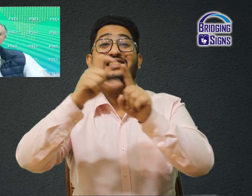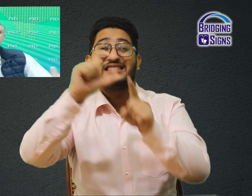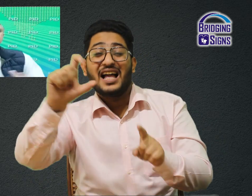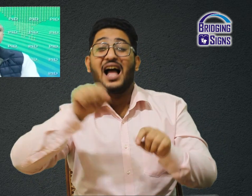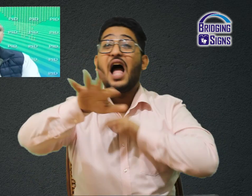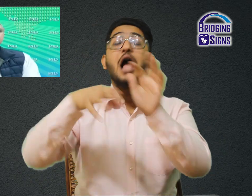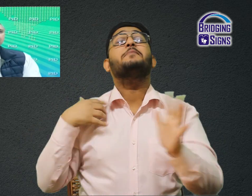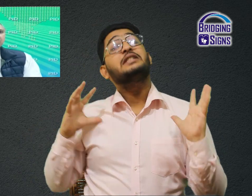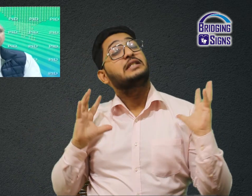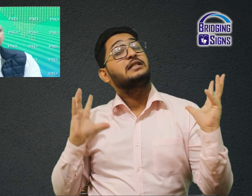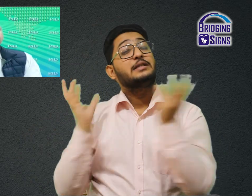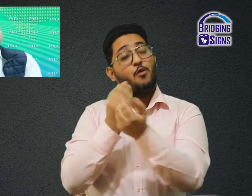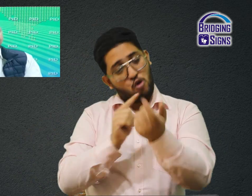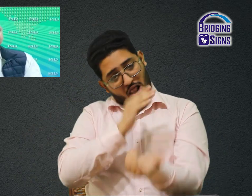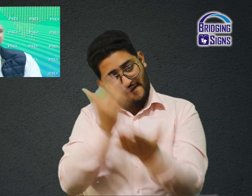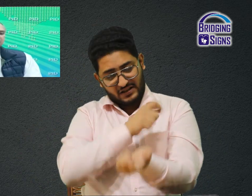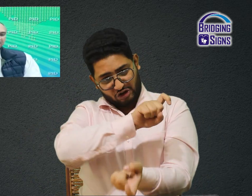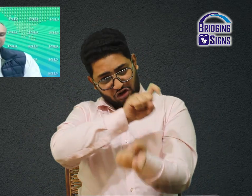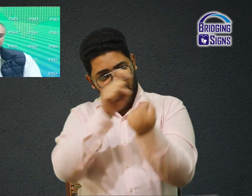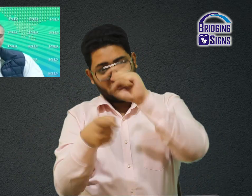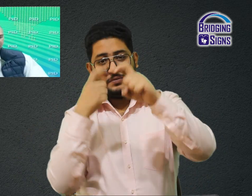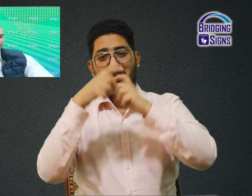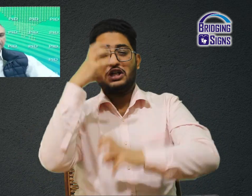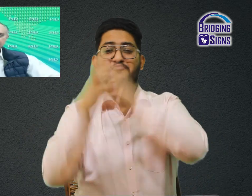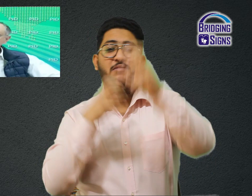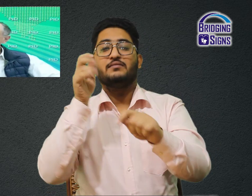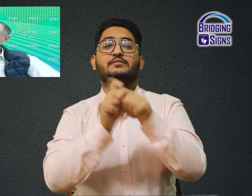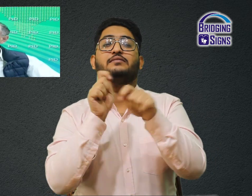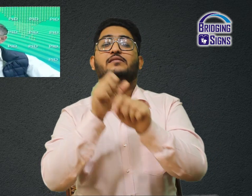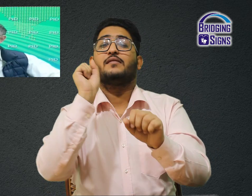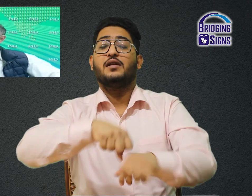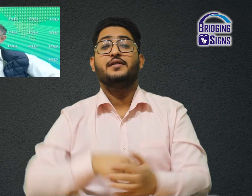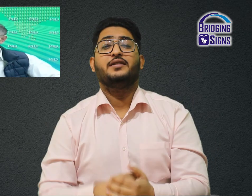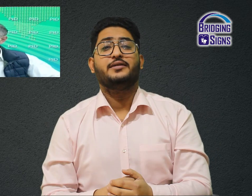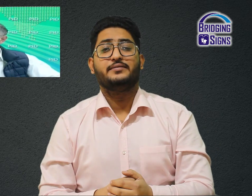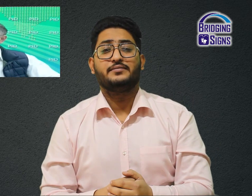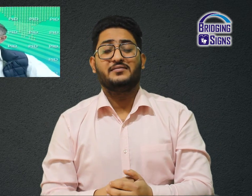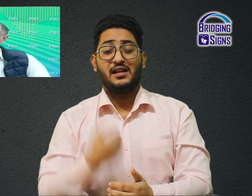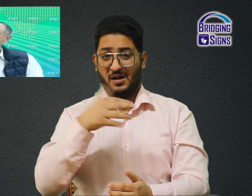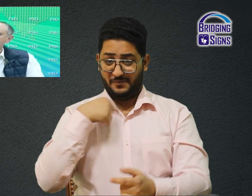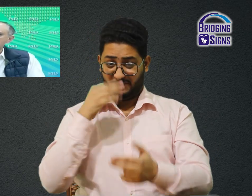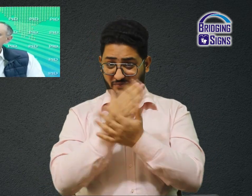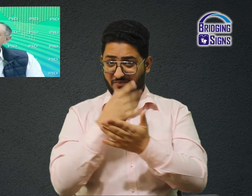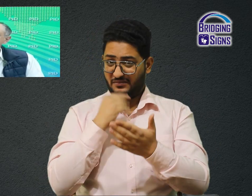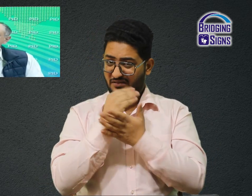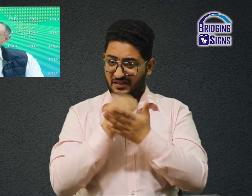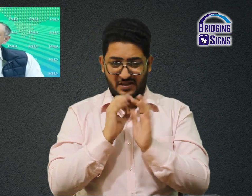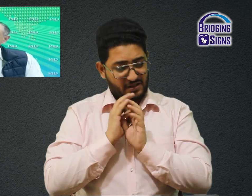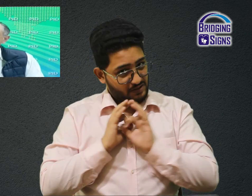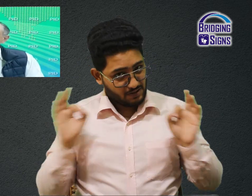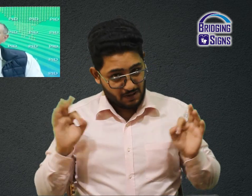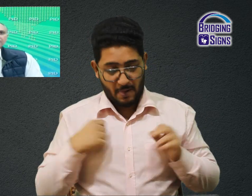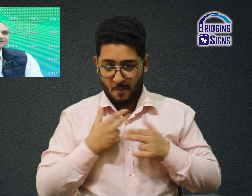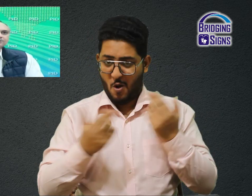कंपनीज का। ओवरऑल तरसीली निज़ाम पे हम लोग काफ़ी इस वक्त इन्वेस्टमेंट कर रहे हैं। इसके यहीं पे मैं अपनी